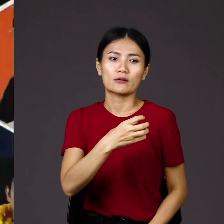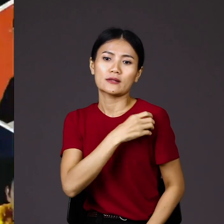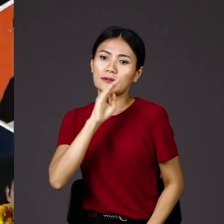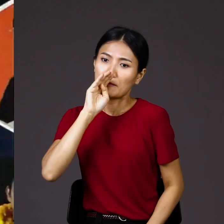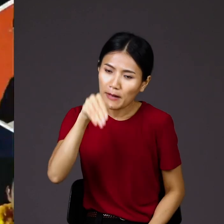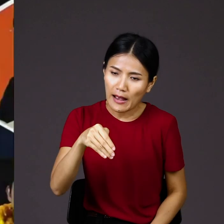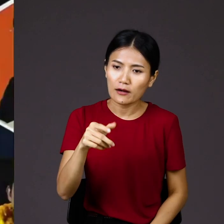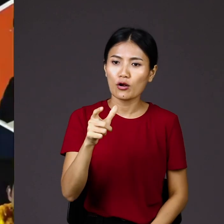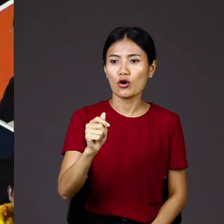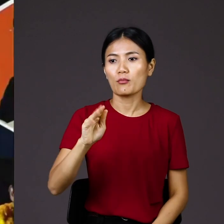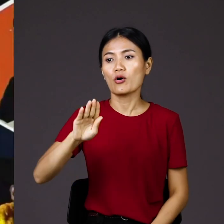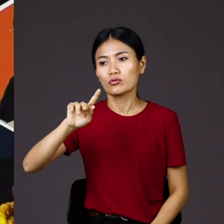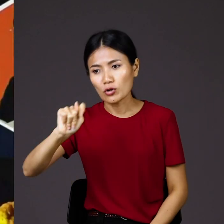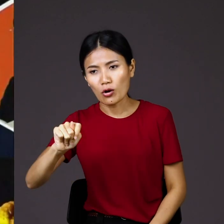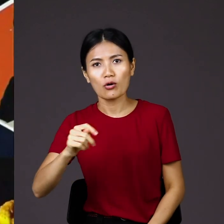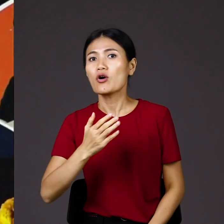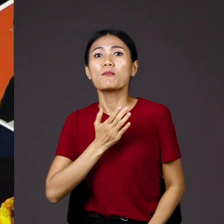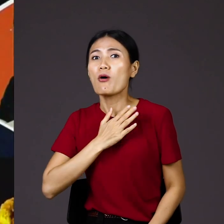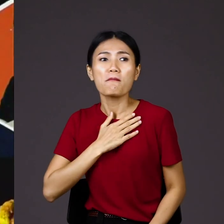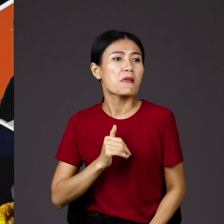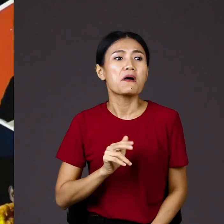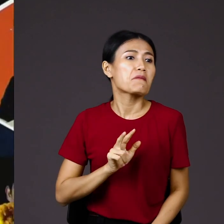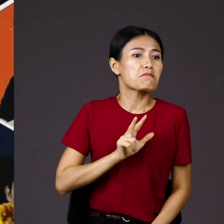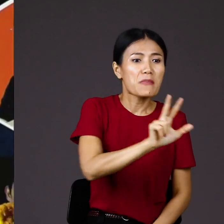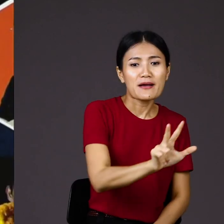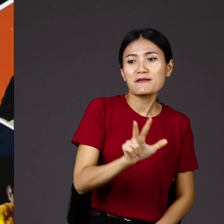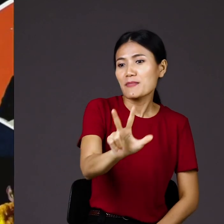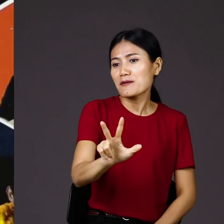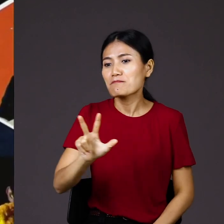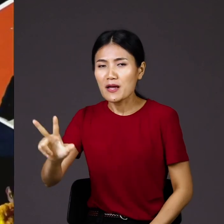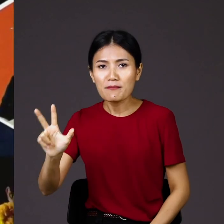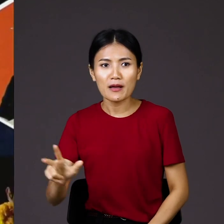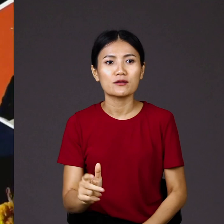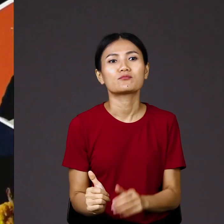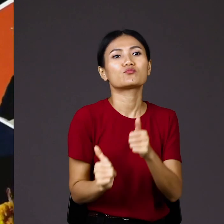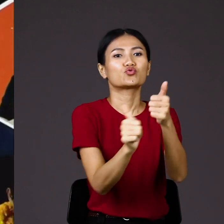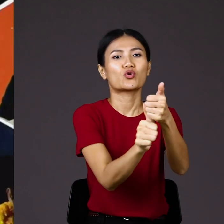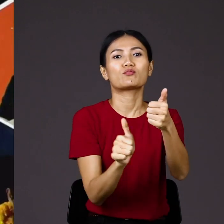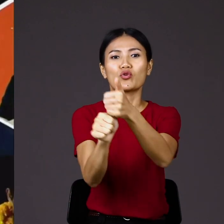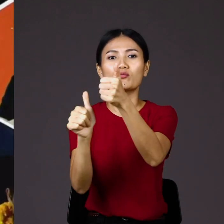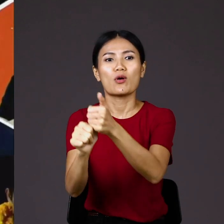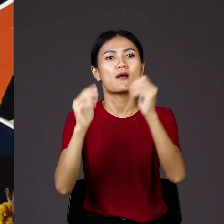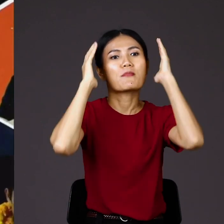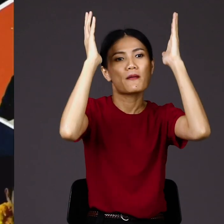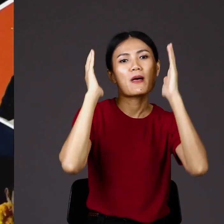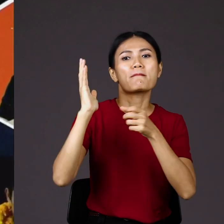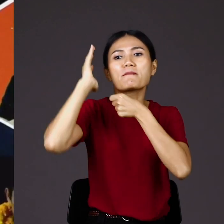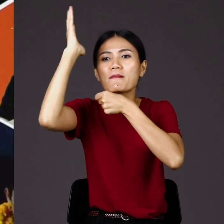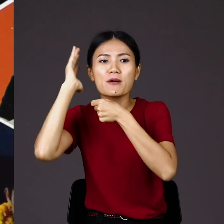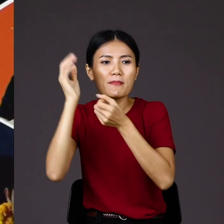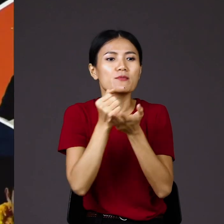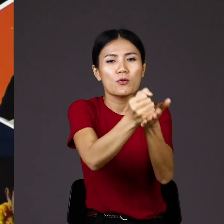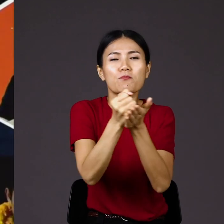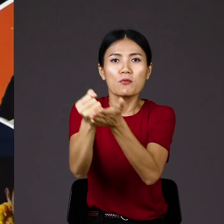าลก็เดินอบต.ก็เข้าไปถึงพื้นที่ไปให้หมดเป็นผู้ช่วยหาเสียงให้มันรู้กันครับว่าไอ้